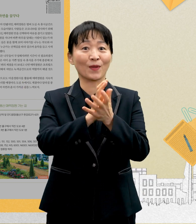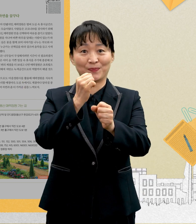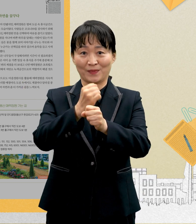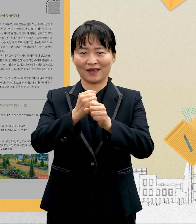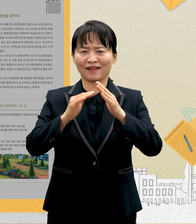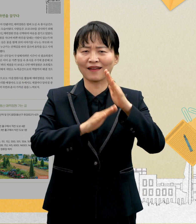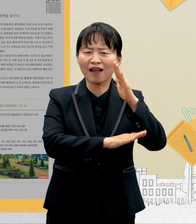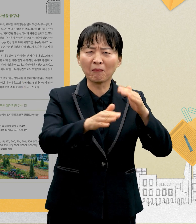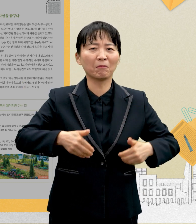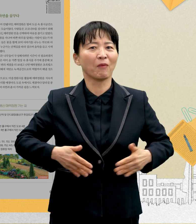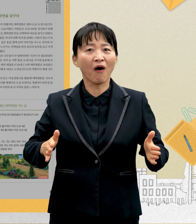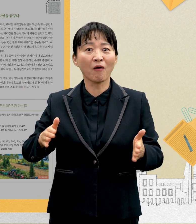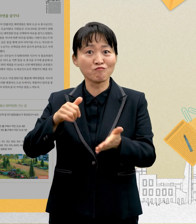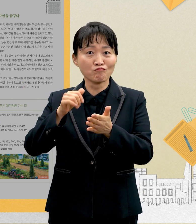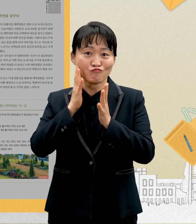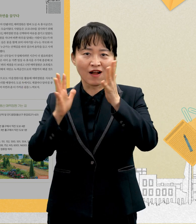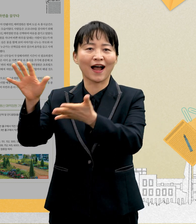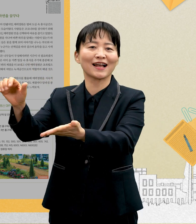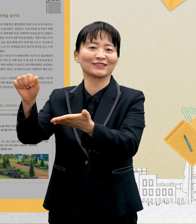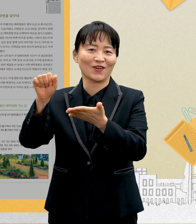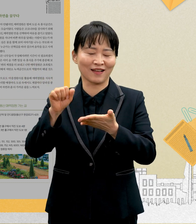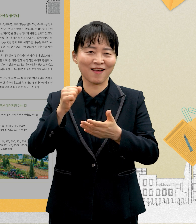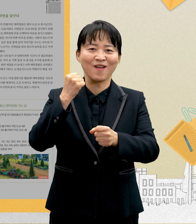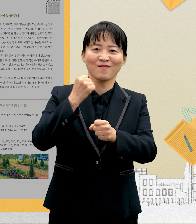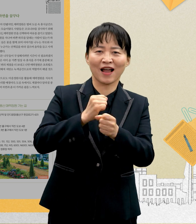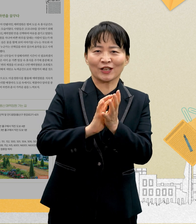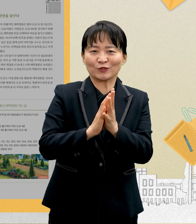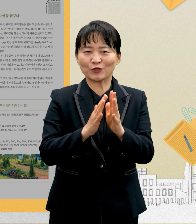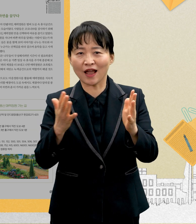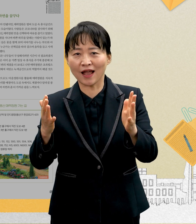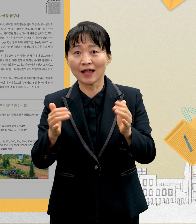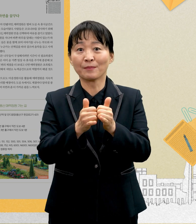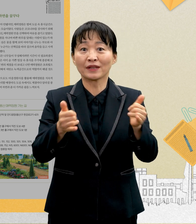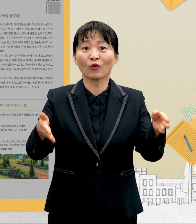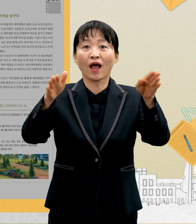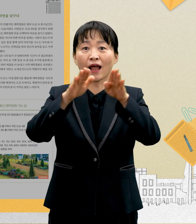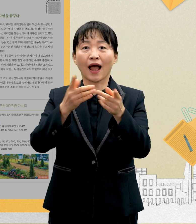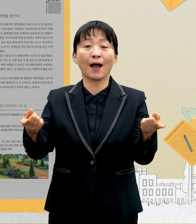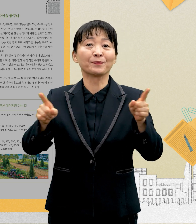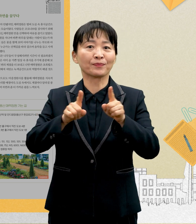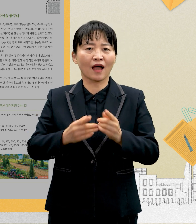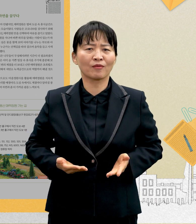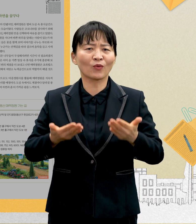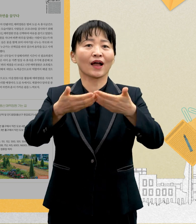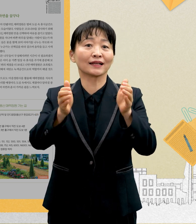꾸며진 기후동행정원, 민관하게 함께하는 봉사단체 용산 드래곤즈가 조성한 정원까지 세 가지